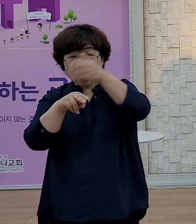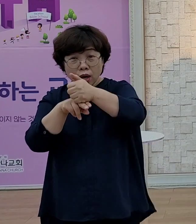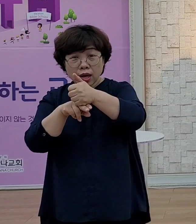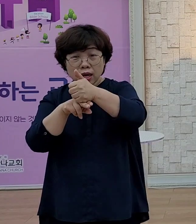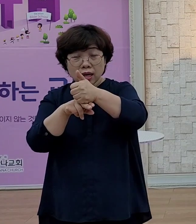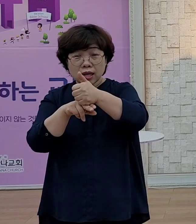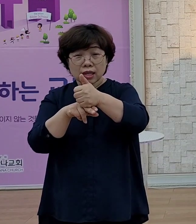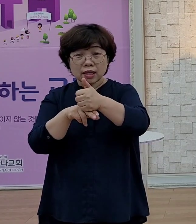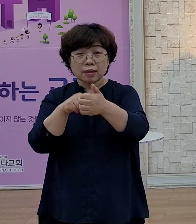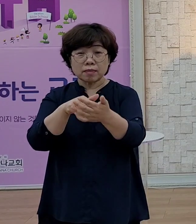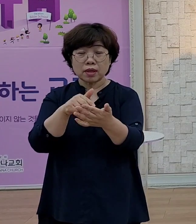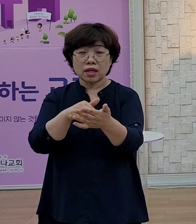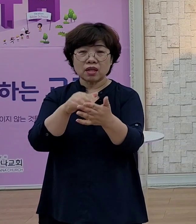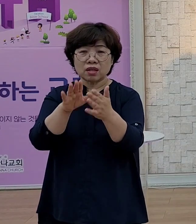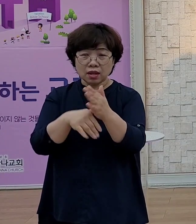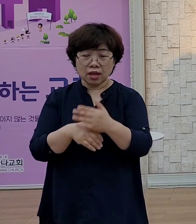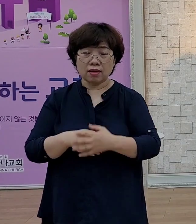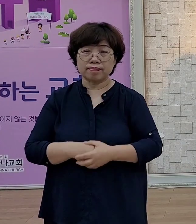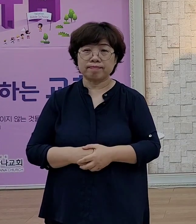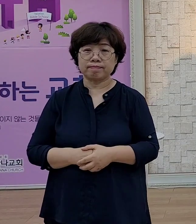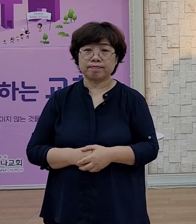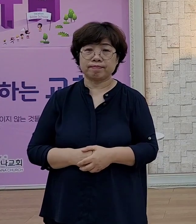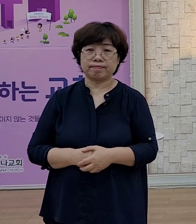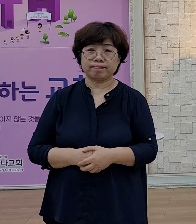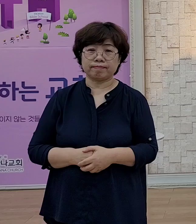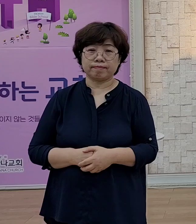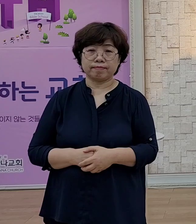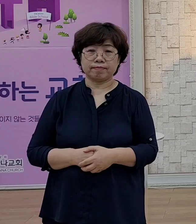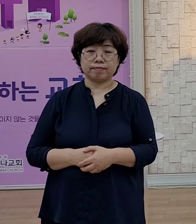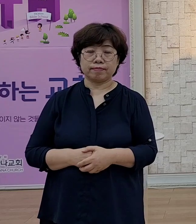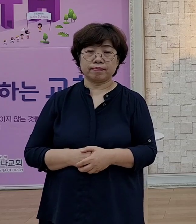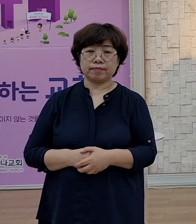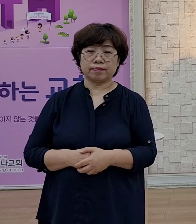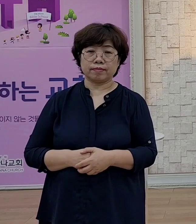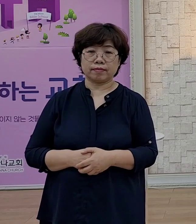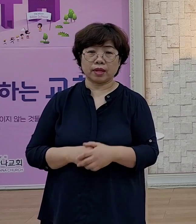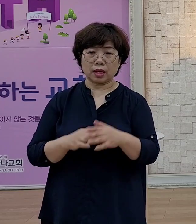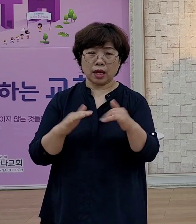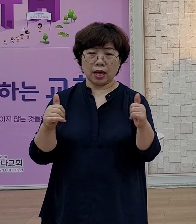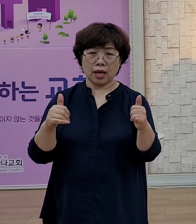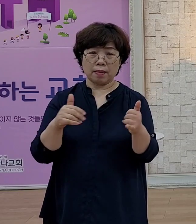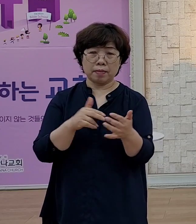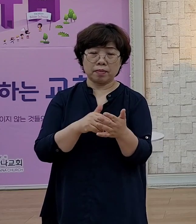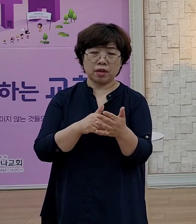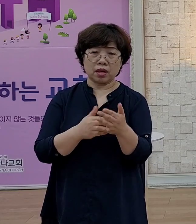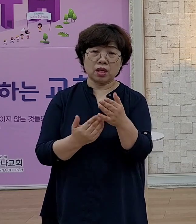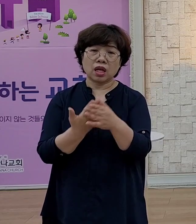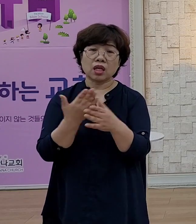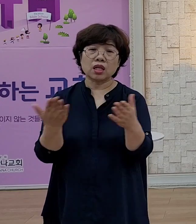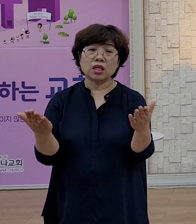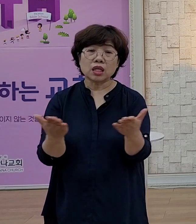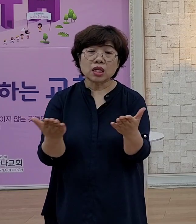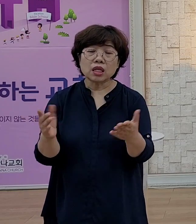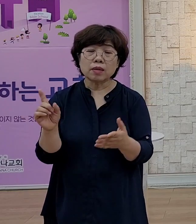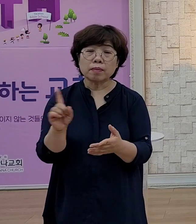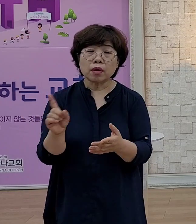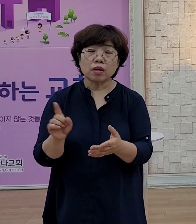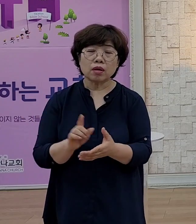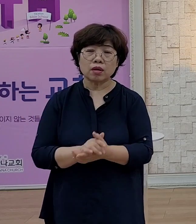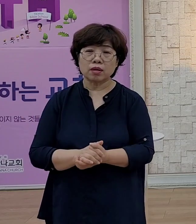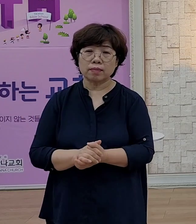여러분 보셨잖아요. 그 마음의 보좌에 내가 앉아있는 이 사람에게 어떤 일이 벌어지느냐.